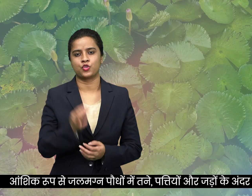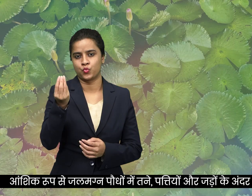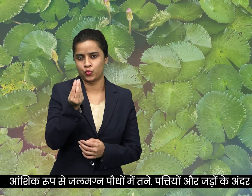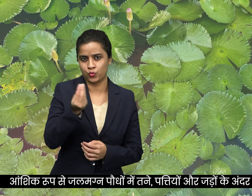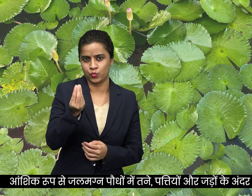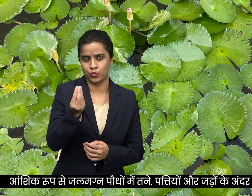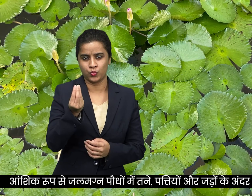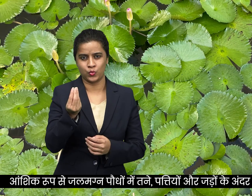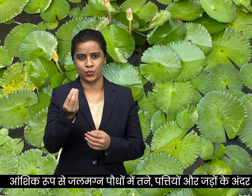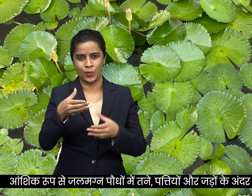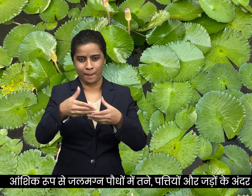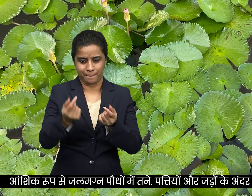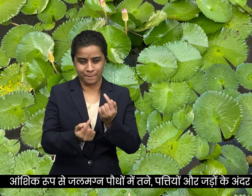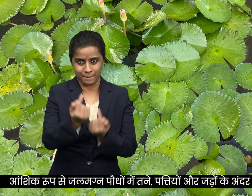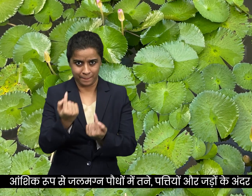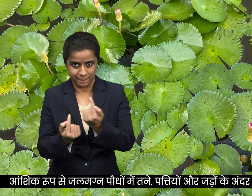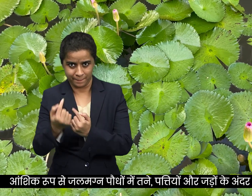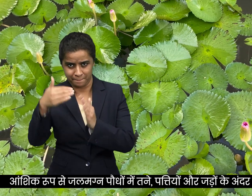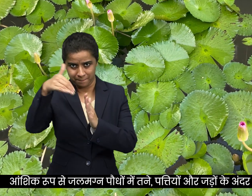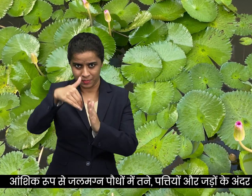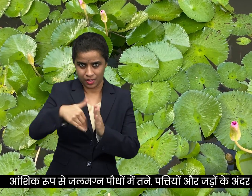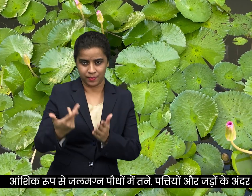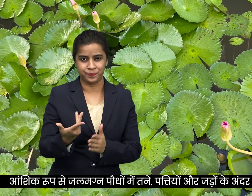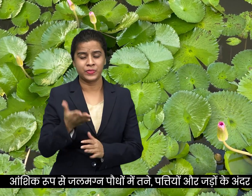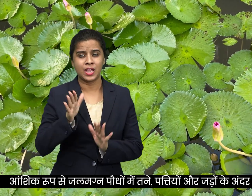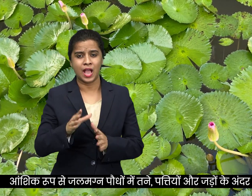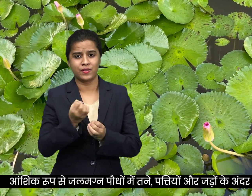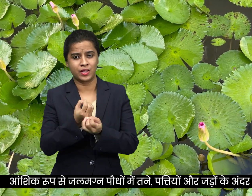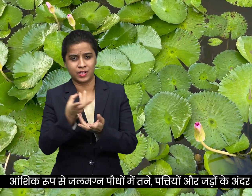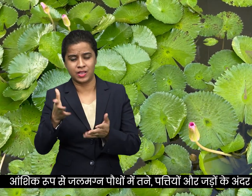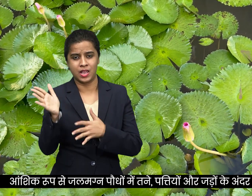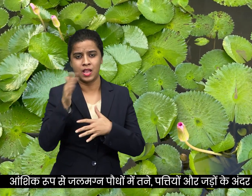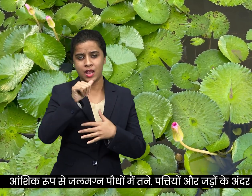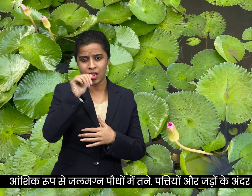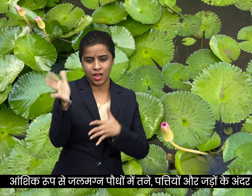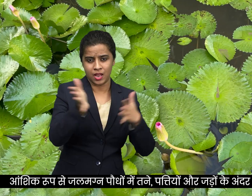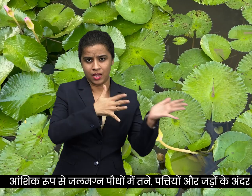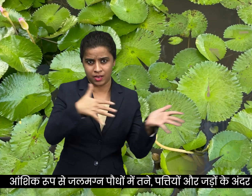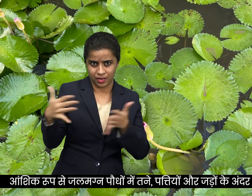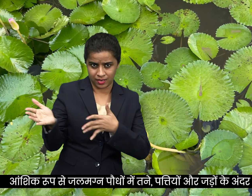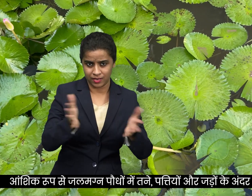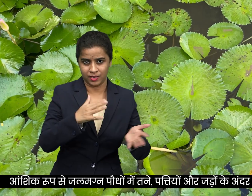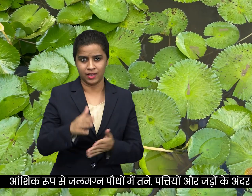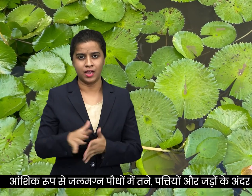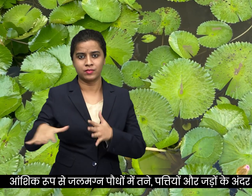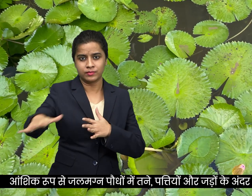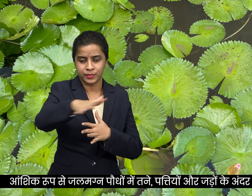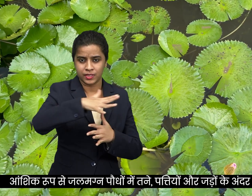आंशिक रूप से जलमग्न पौधों में तने, पत्तियों और जड़ों के अंदर कई वायु स्थान होते हैं